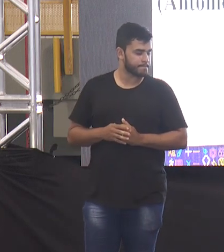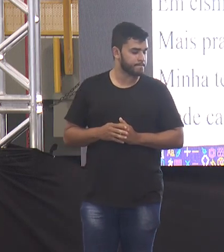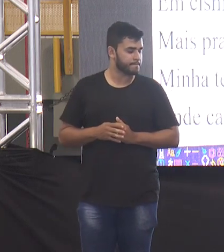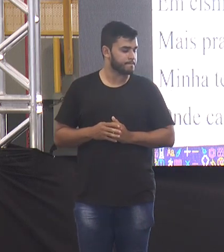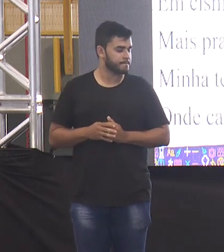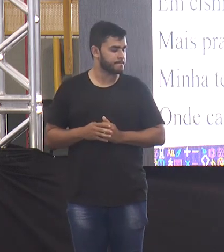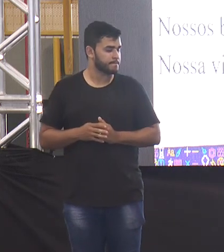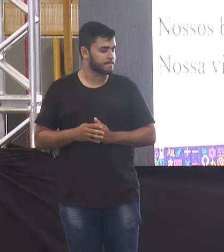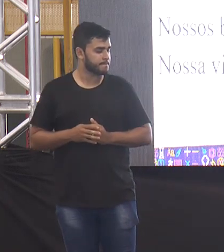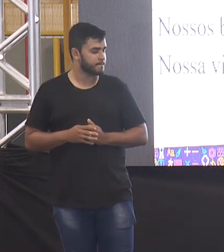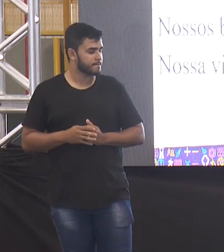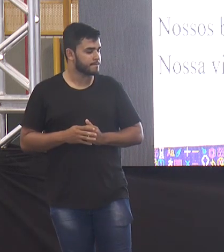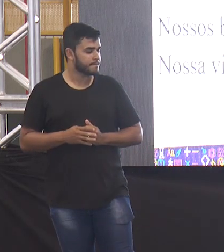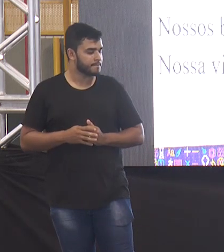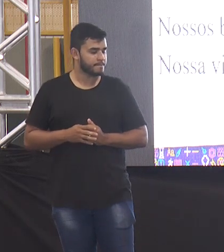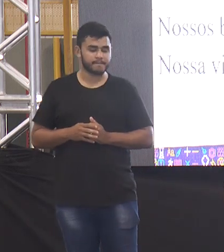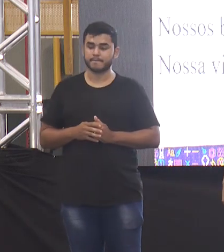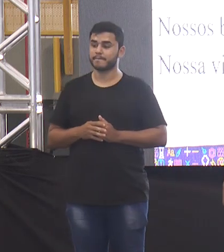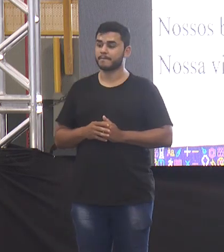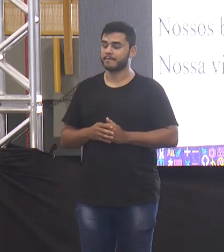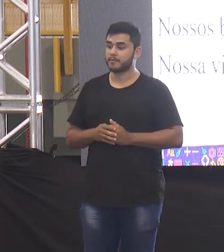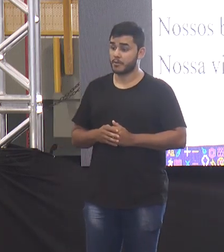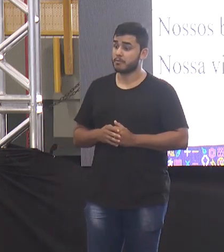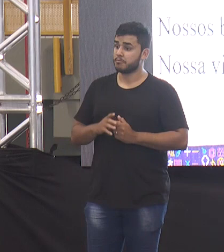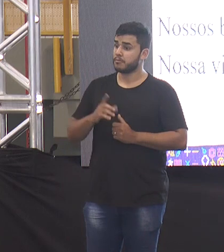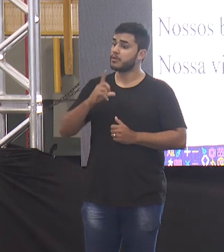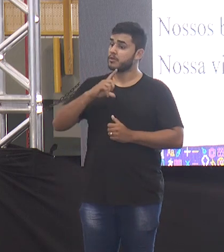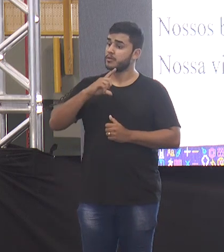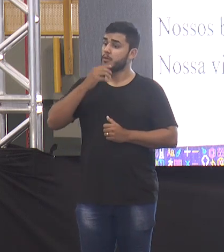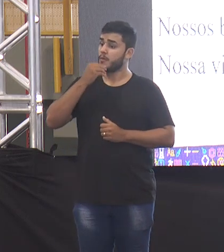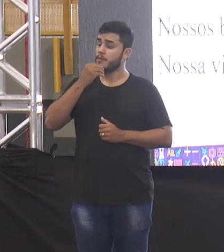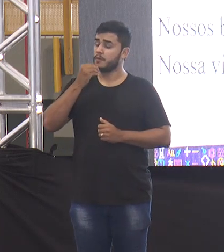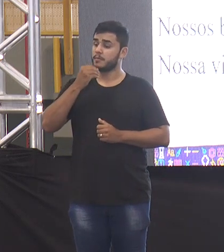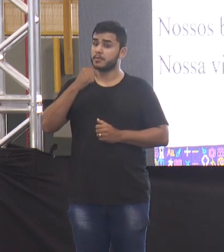O problema não é com a tecnologia, é com quem opera, né?